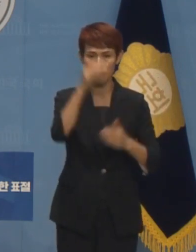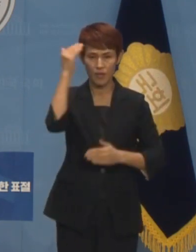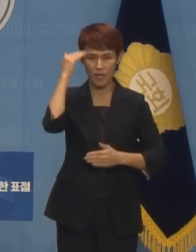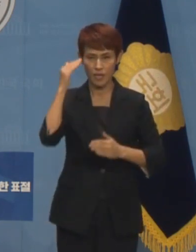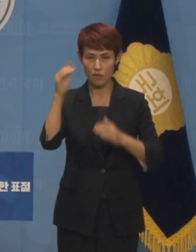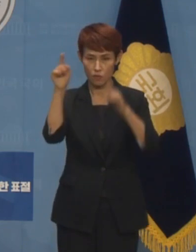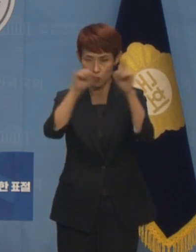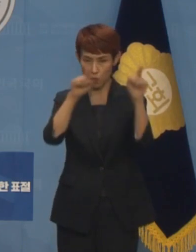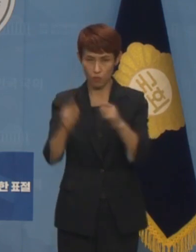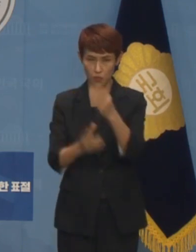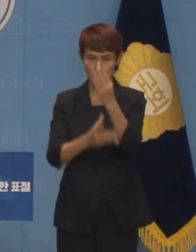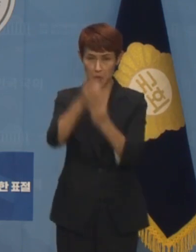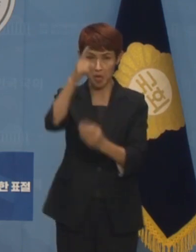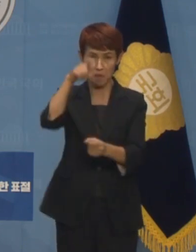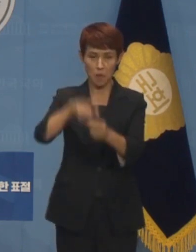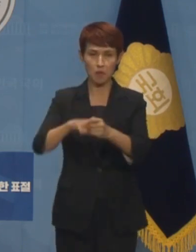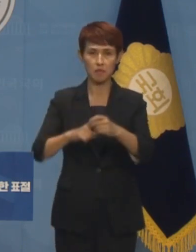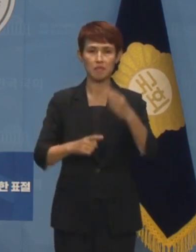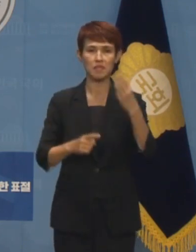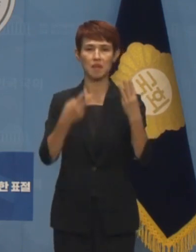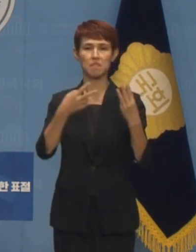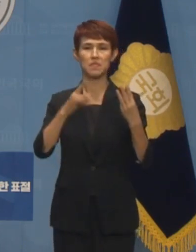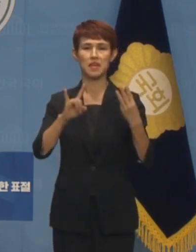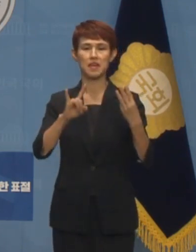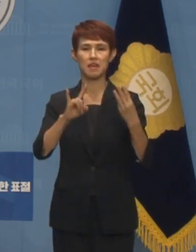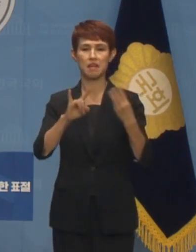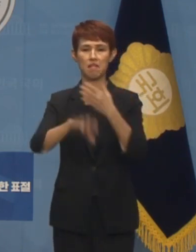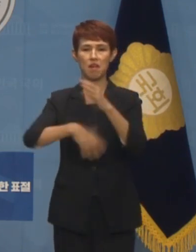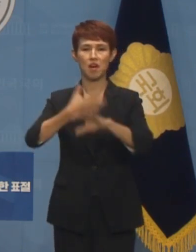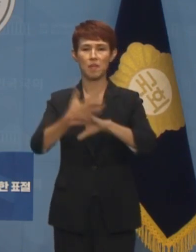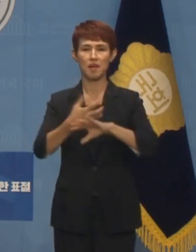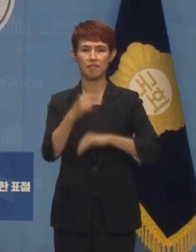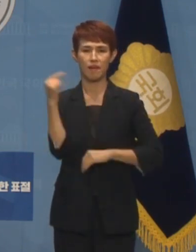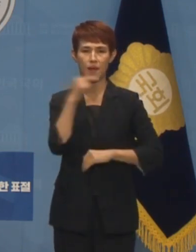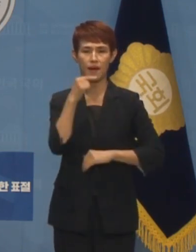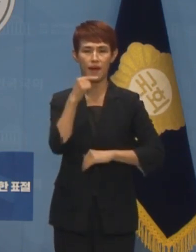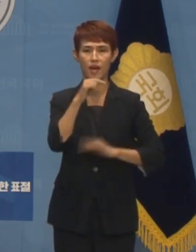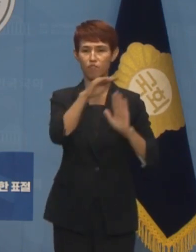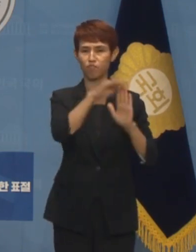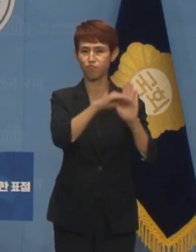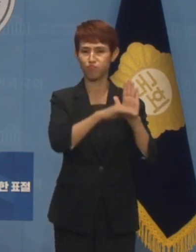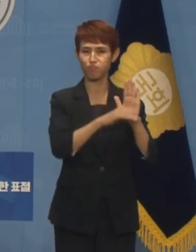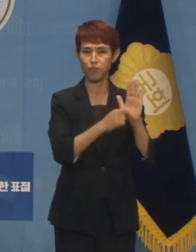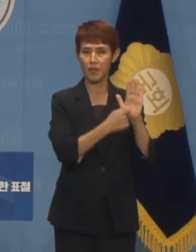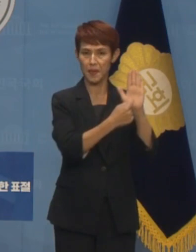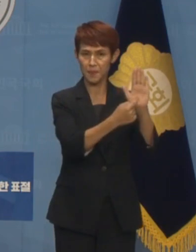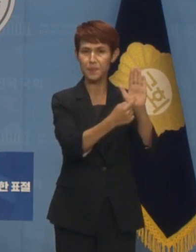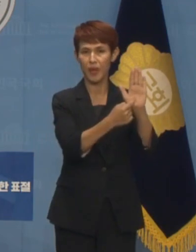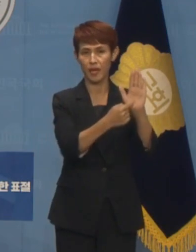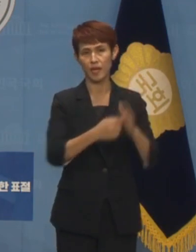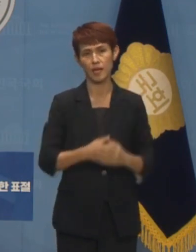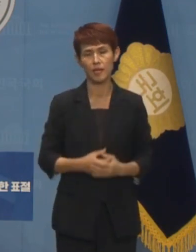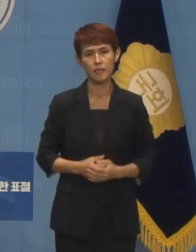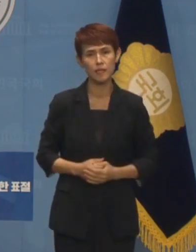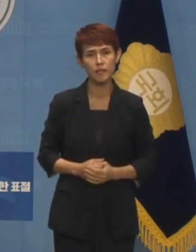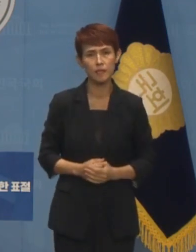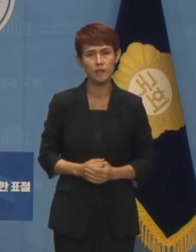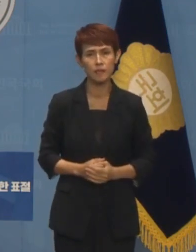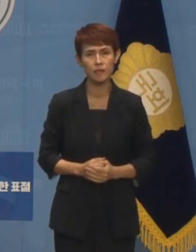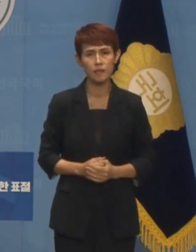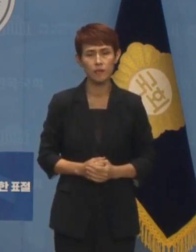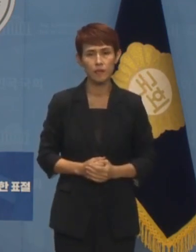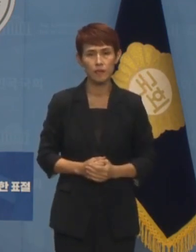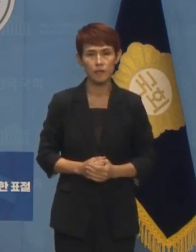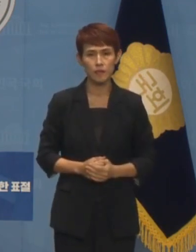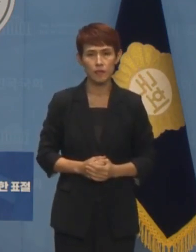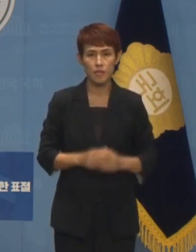통일을 위한 3대 혁명 역량 강화 노선을 공식 채택했습니다.